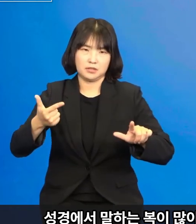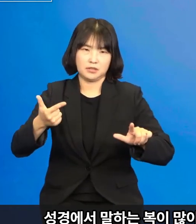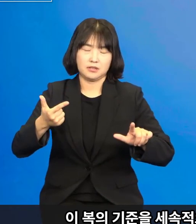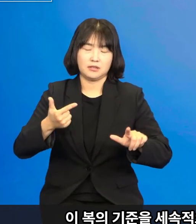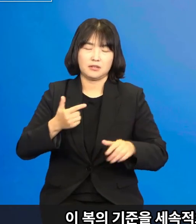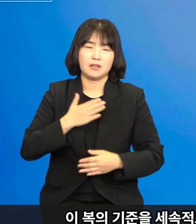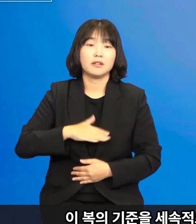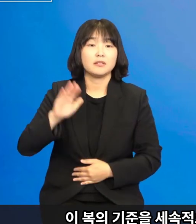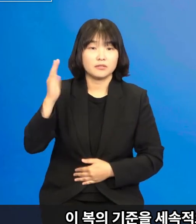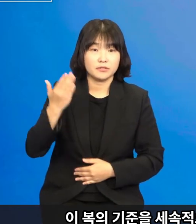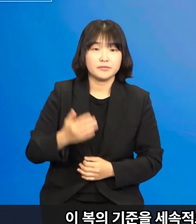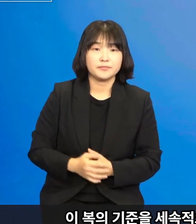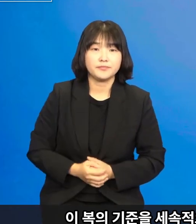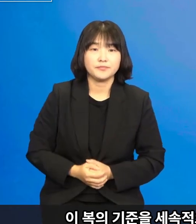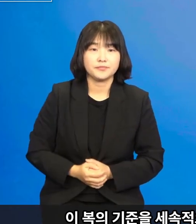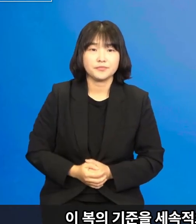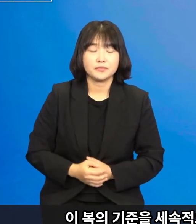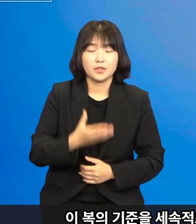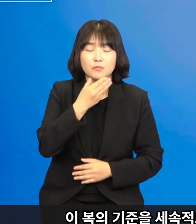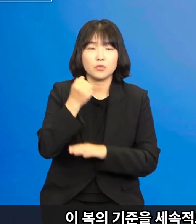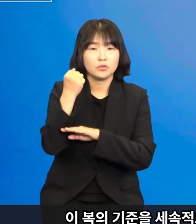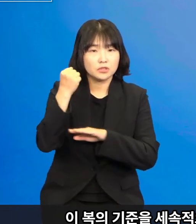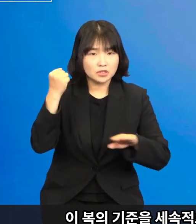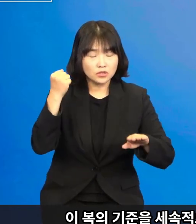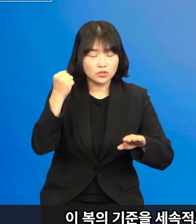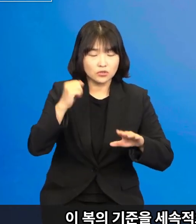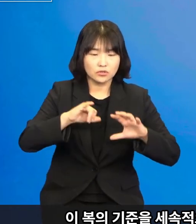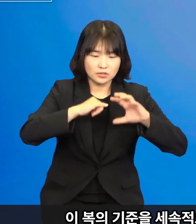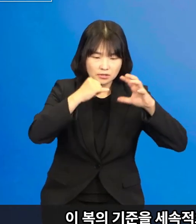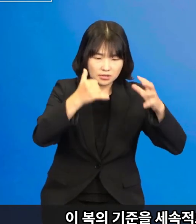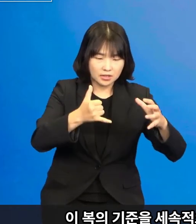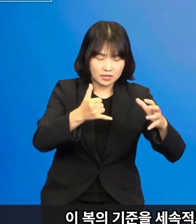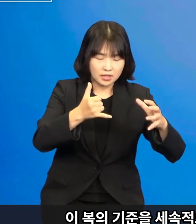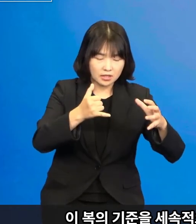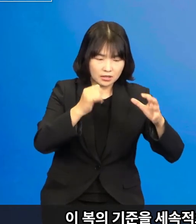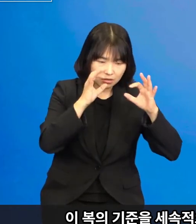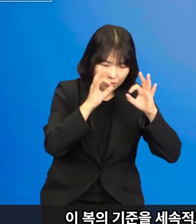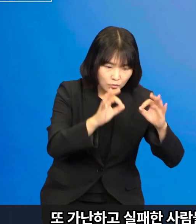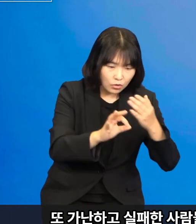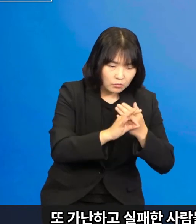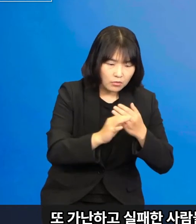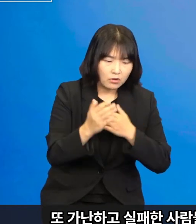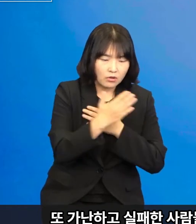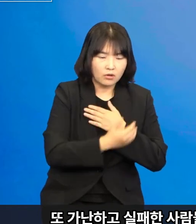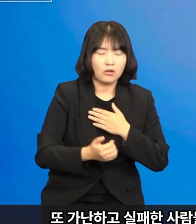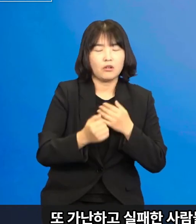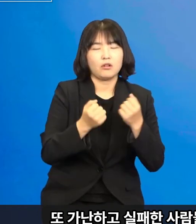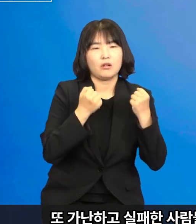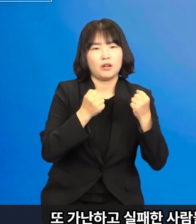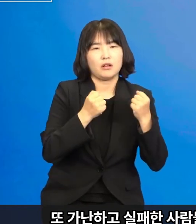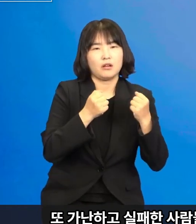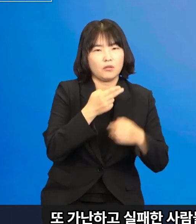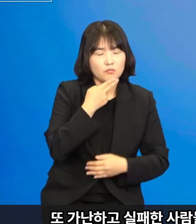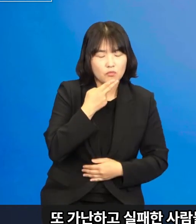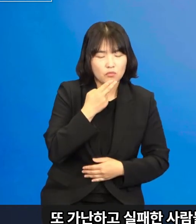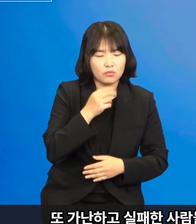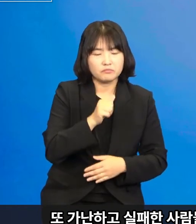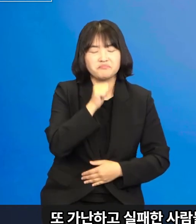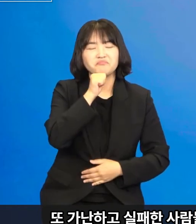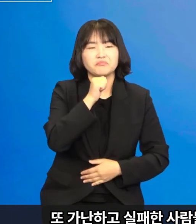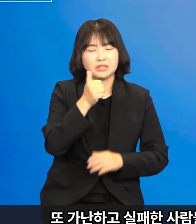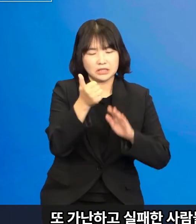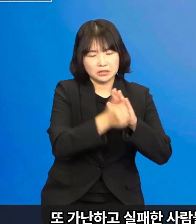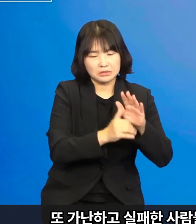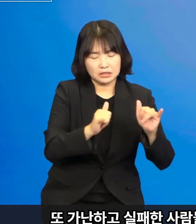될 겁니다. 이 복의 기준을 세속적으로만 보게 되면 건강하지 않고 또 가난하고 실패한 사람들은 다